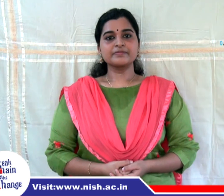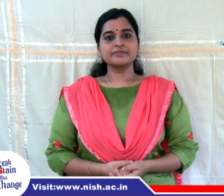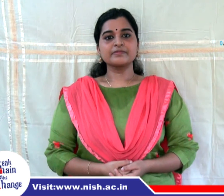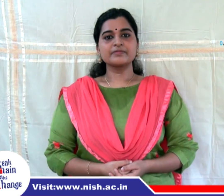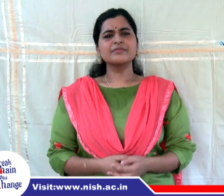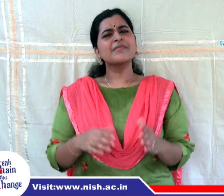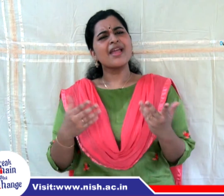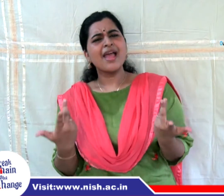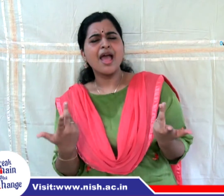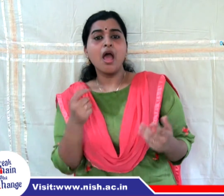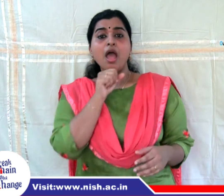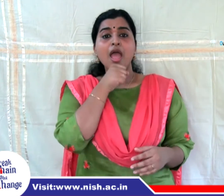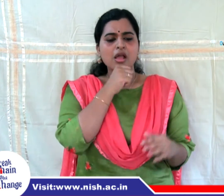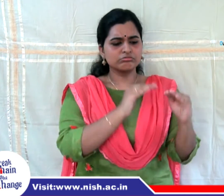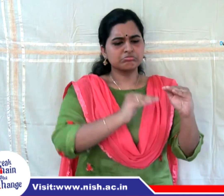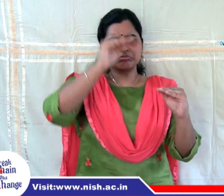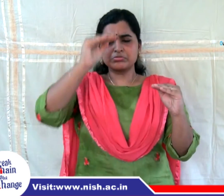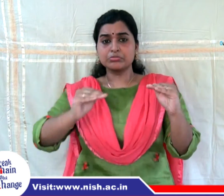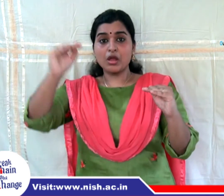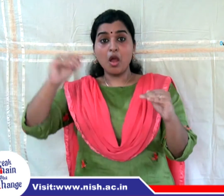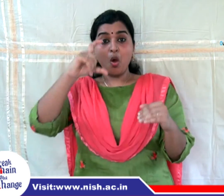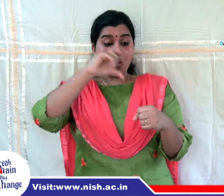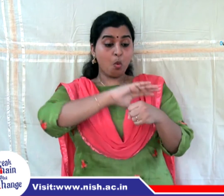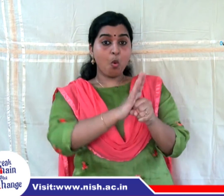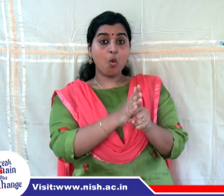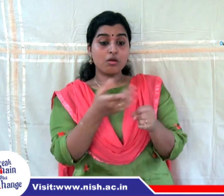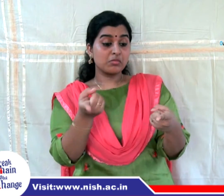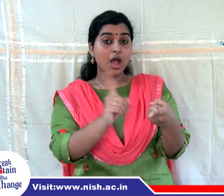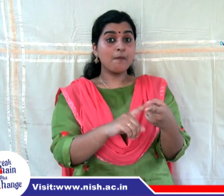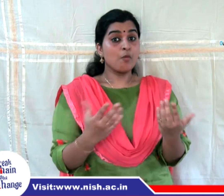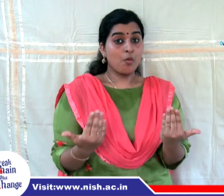ഏതു പ്രായക്കാരിലും നോവൽ കൊറോണ വൈറസ് ബാധ പിടിപെടാം.